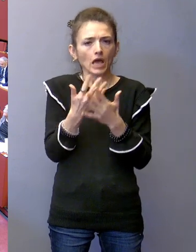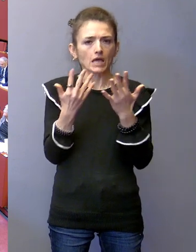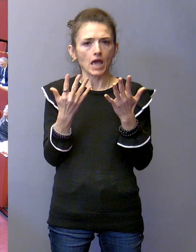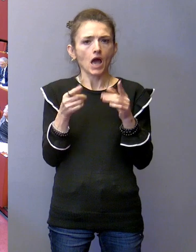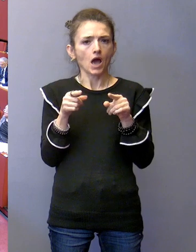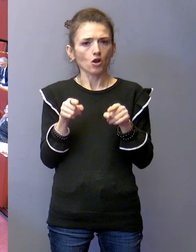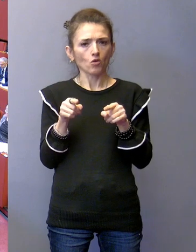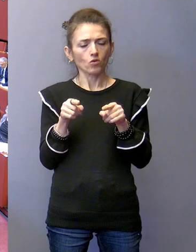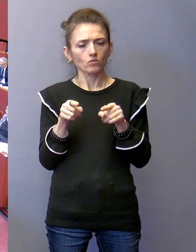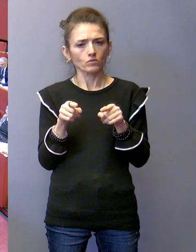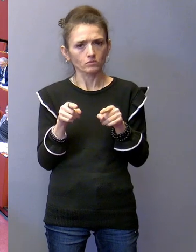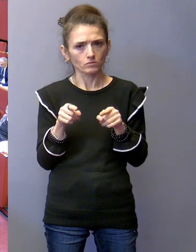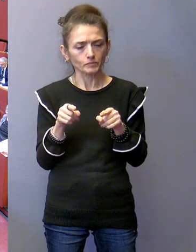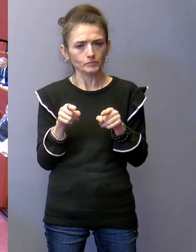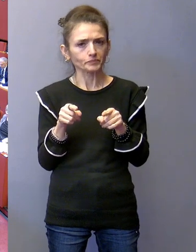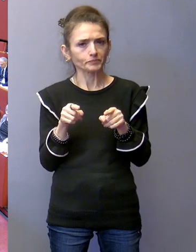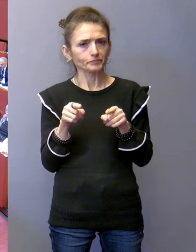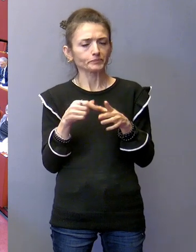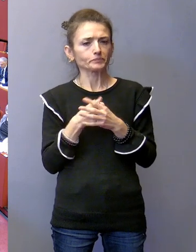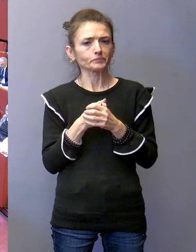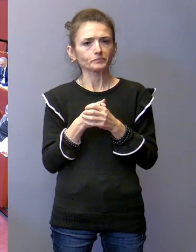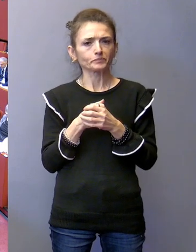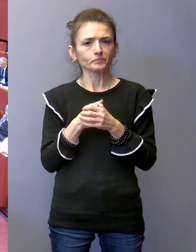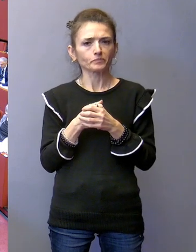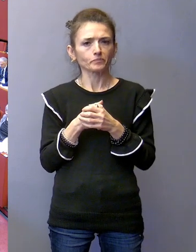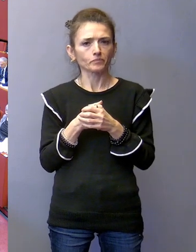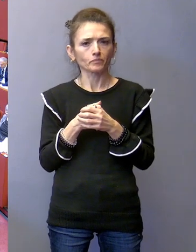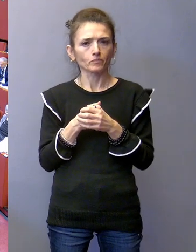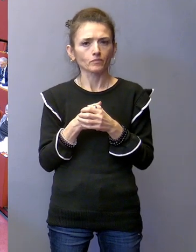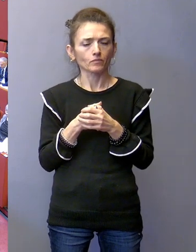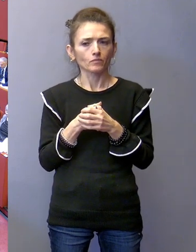del suo del suo ragionamento